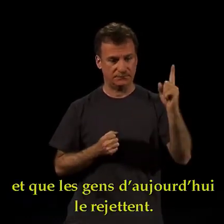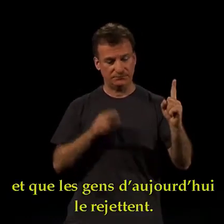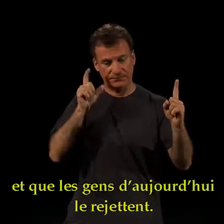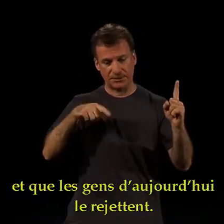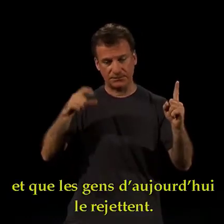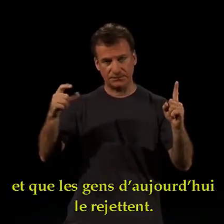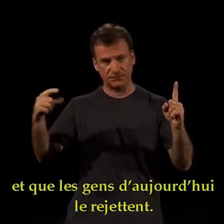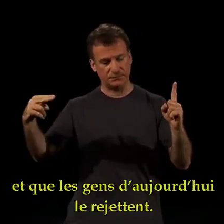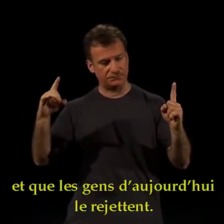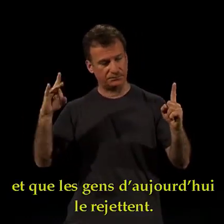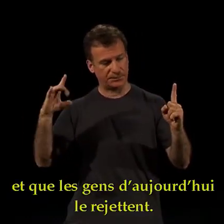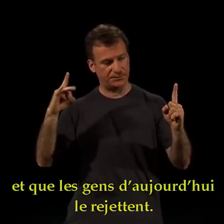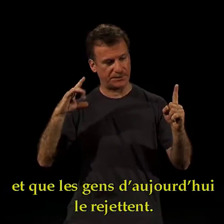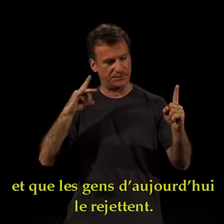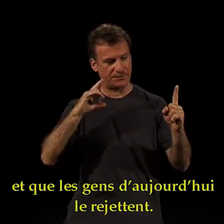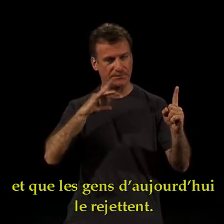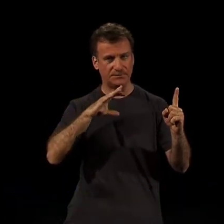et que les gens d'aujourd'hui le rejettent.